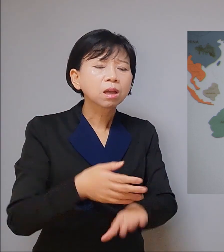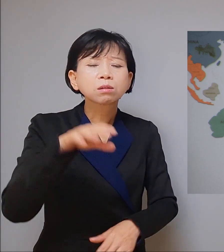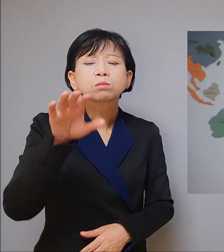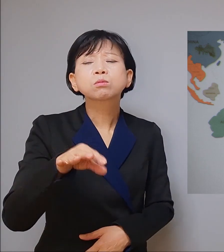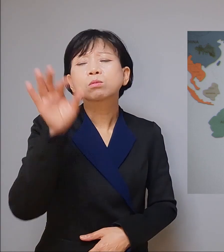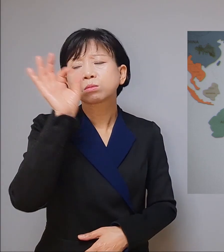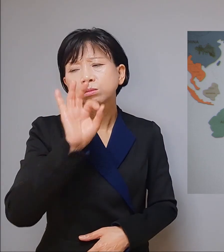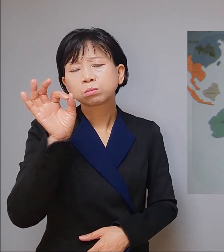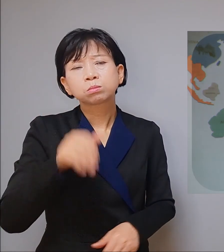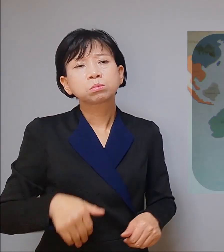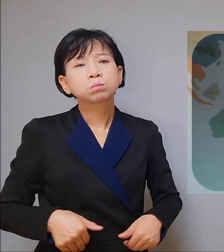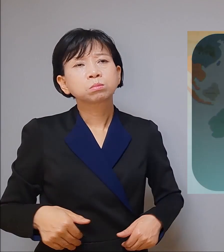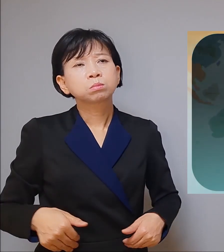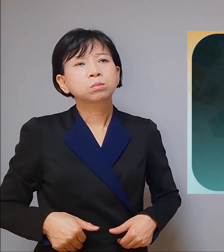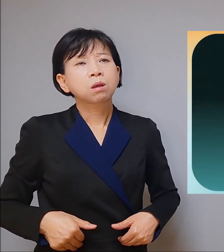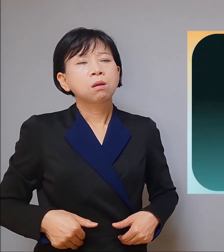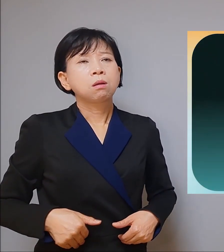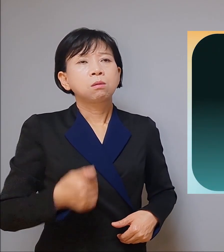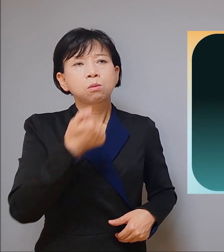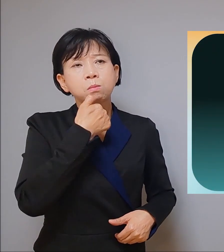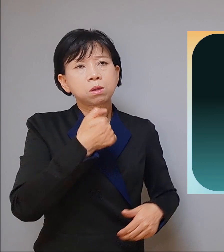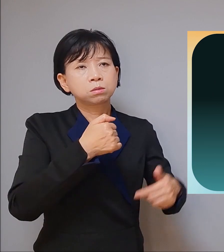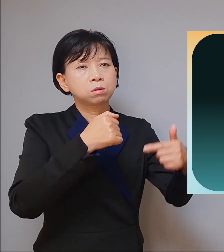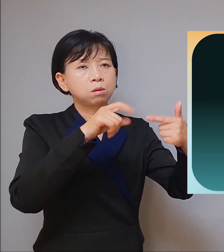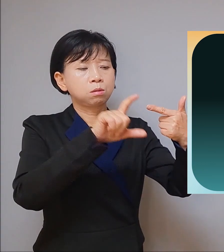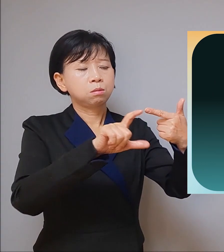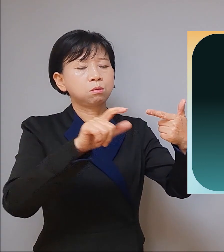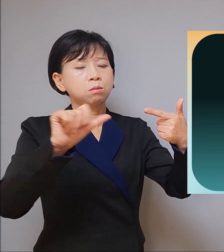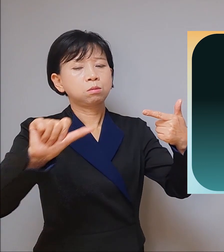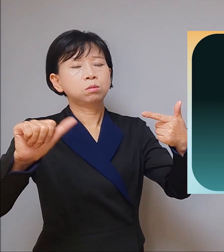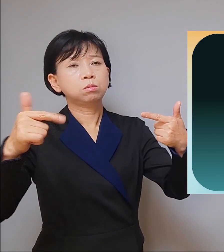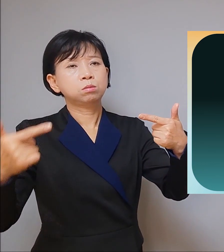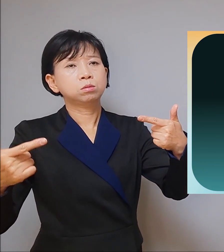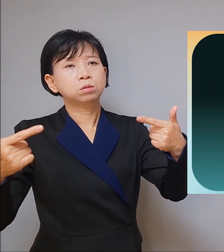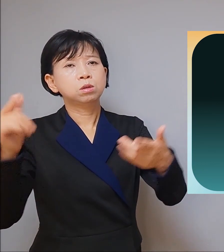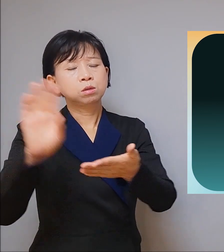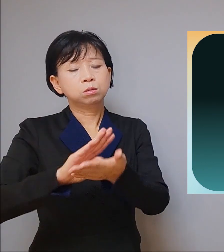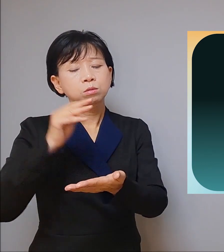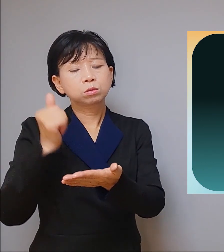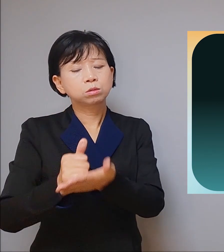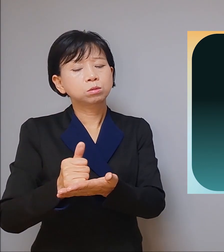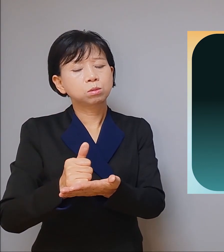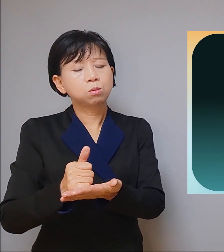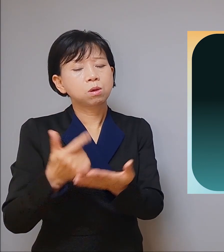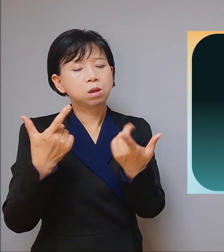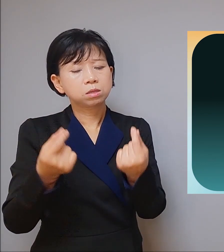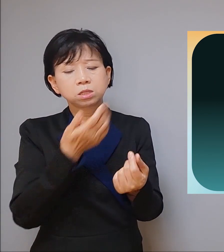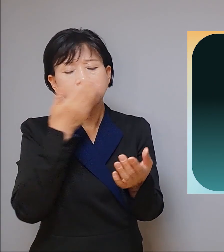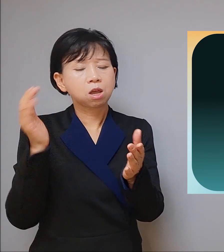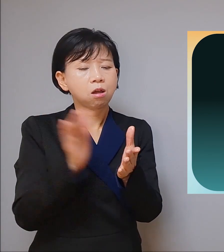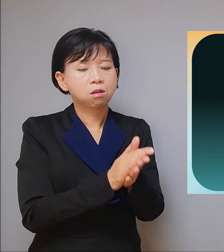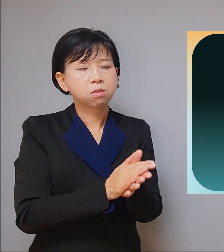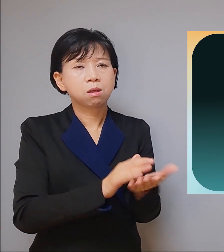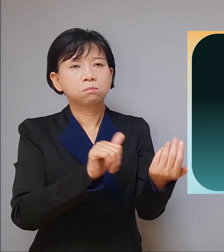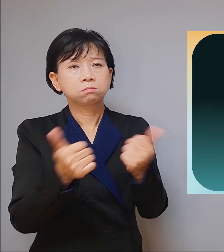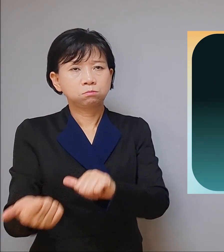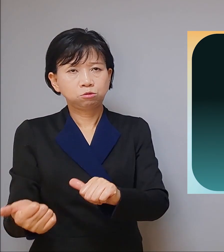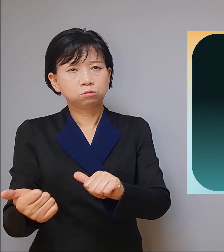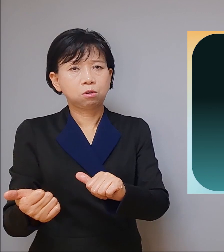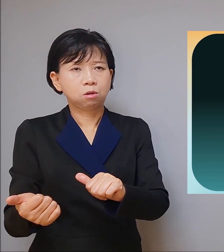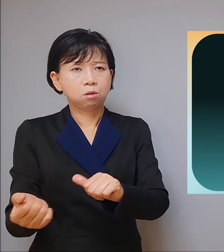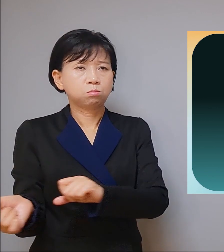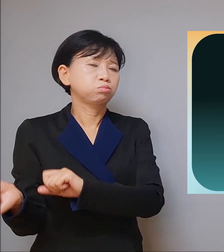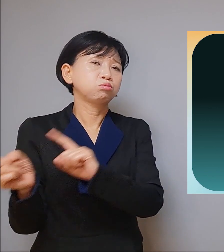합니다. 로마서 6장 5절과 6절에 보니 만일 우리가 그의 죽으심과 같은 모양으로 연합한 자가 되었으면